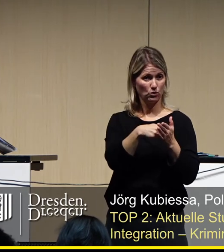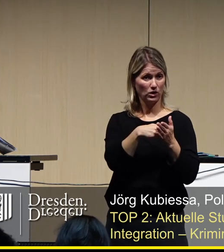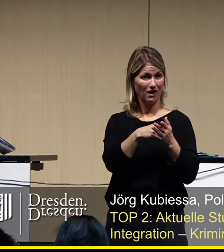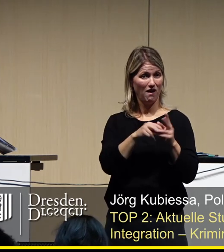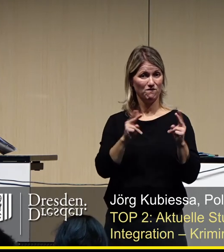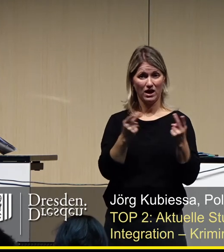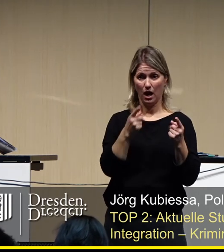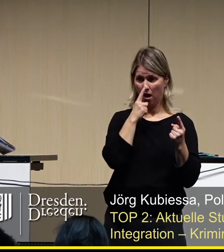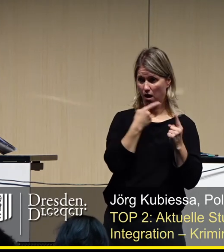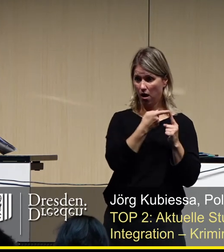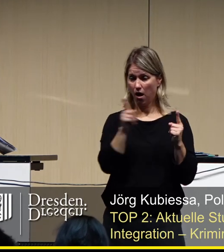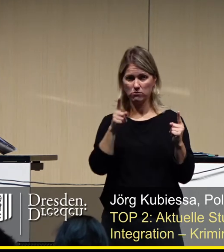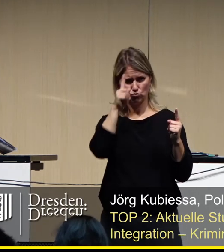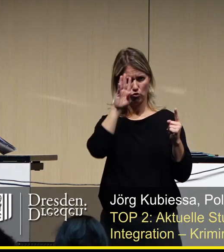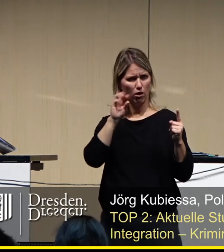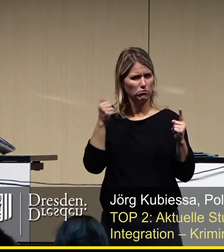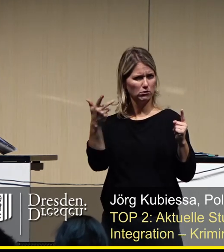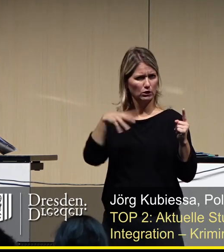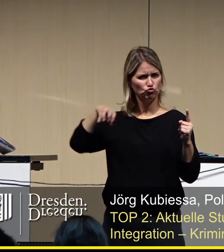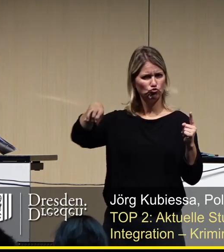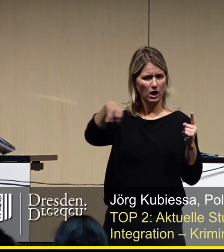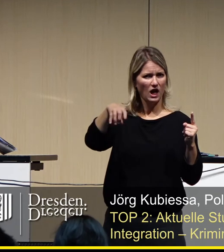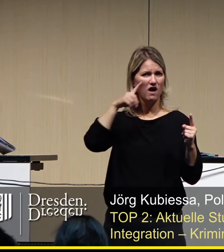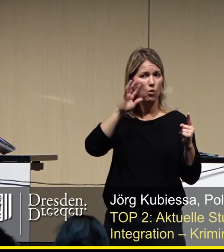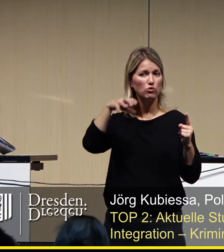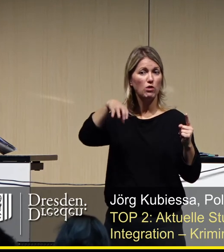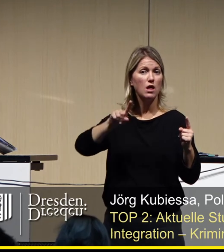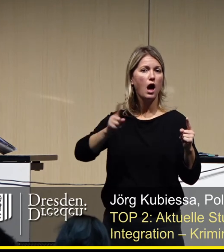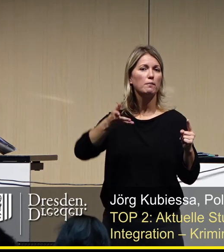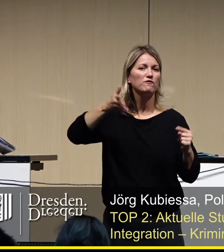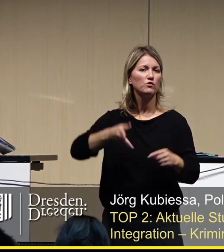Bundesrepublik Deutschland mit ab 500.000 Einwohnern.